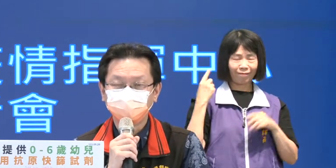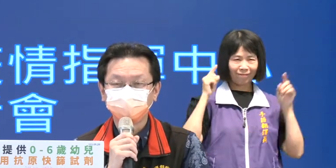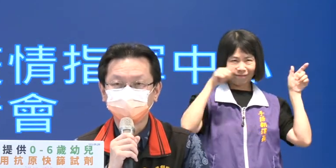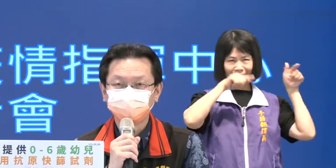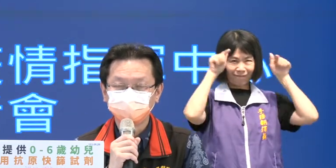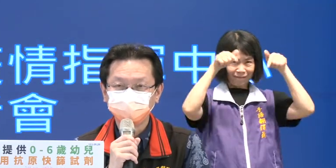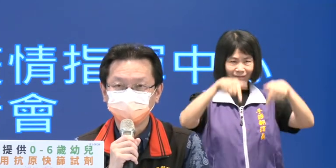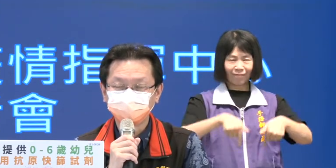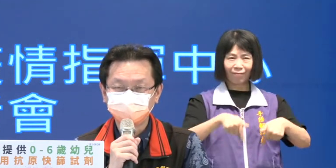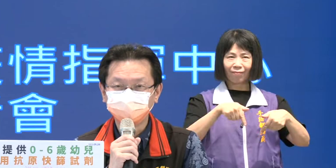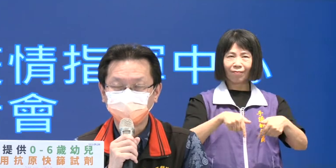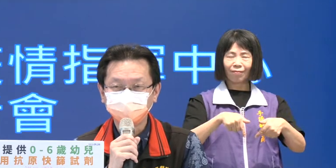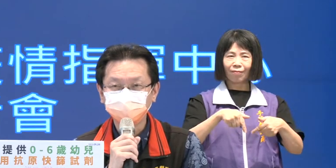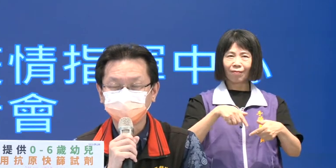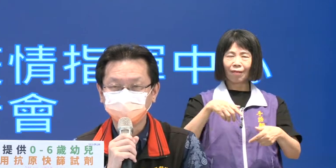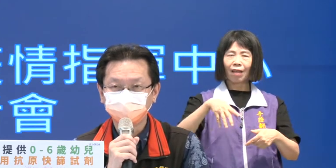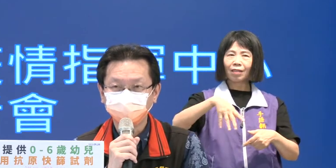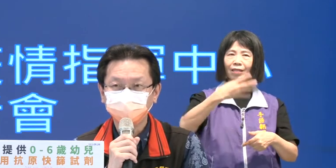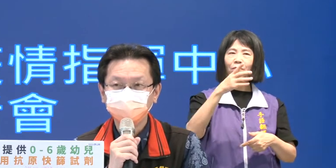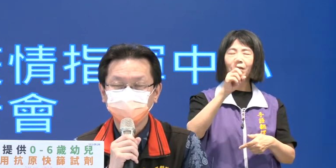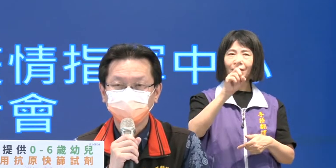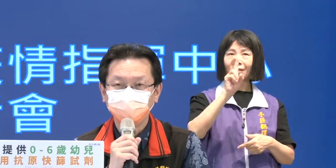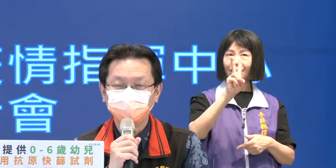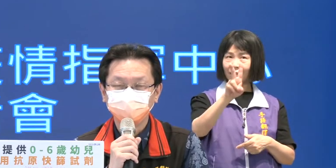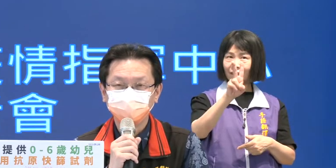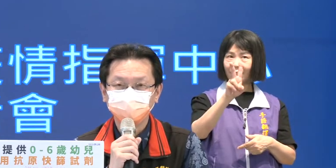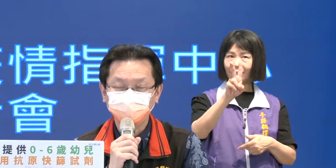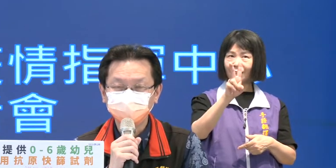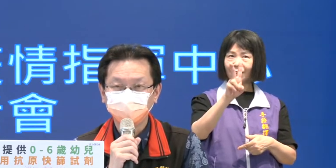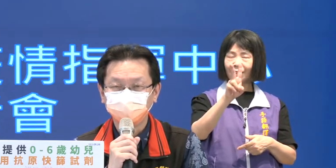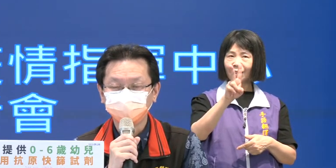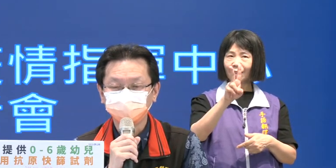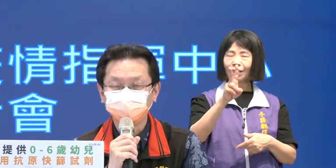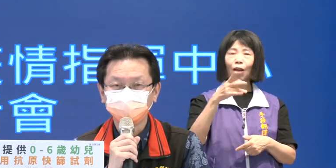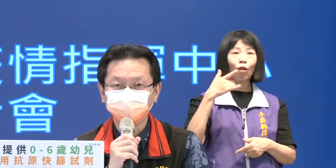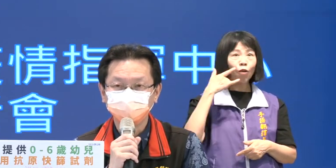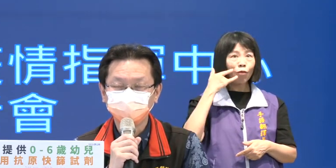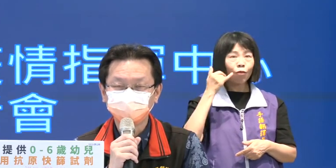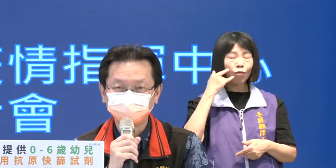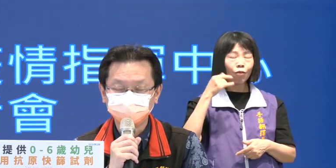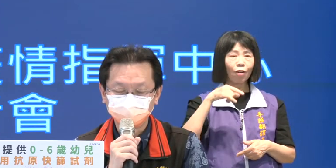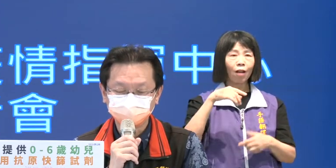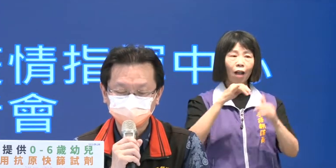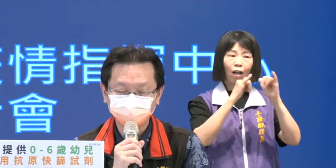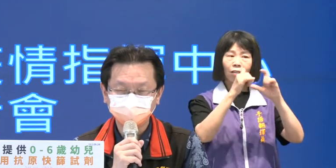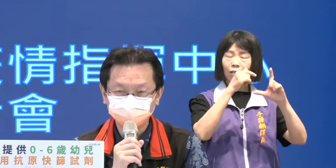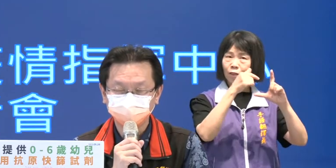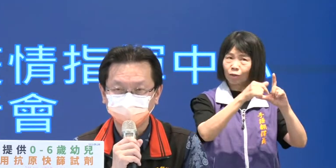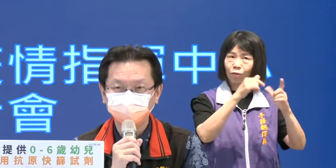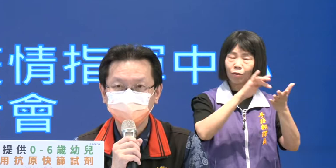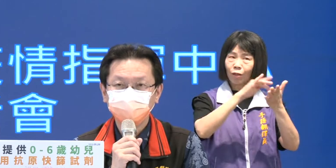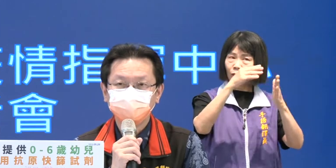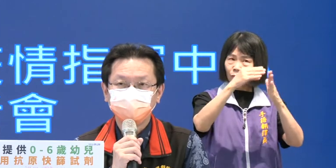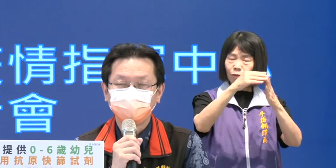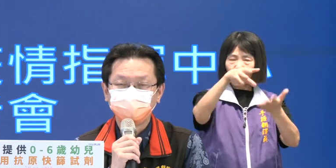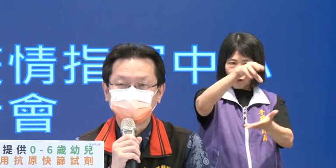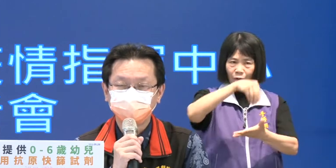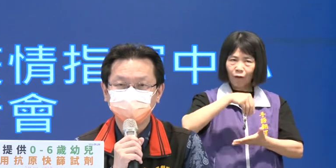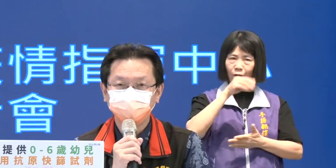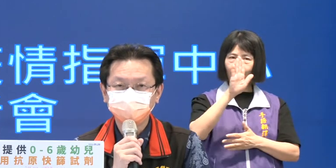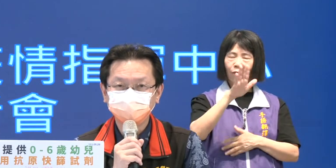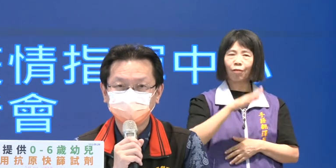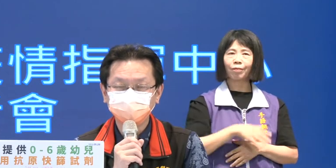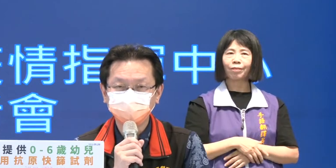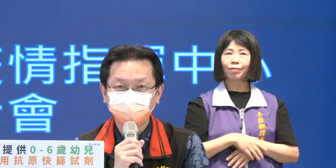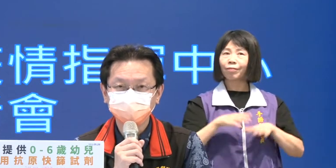天只有412个人去我们的社区药局去领取哈，那使